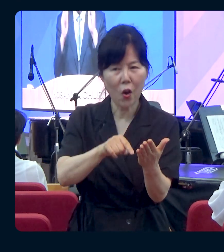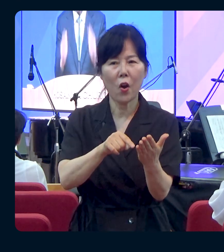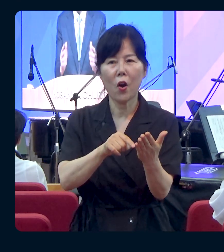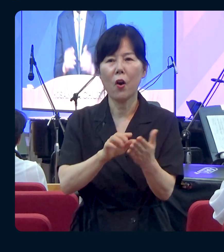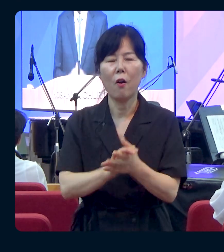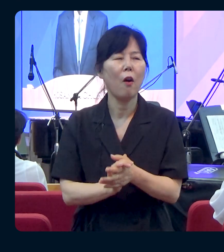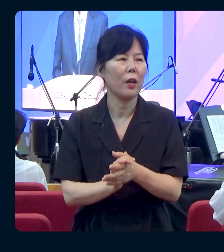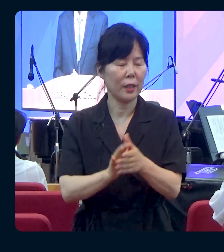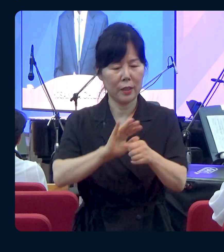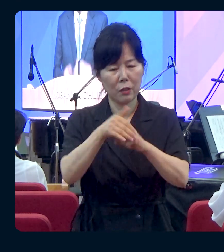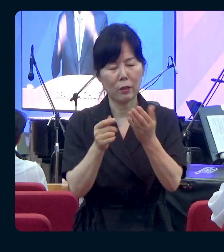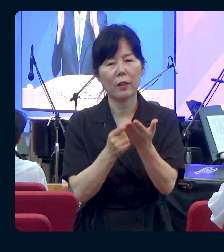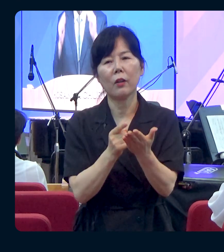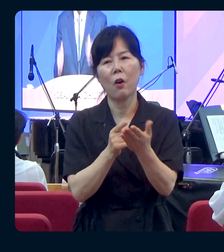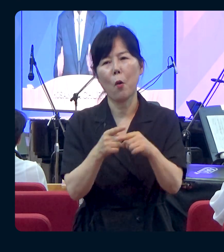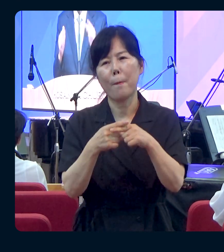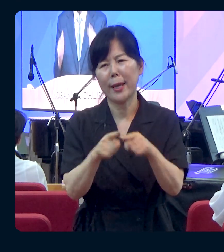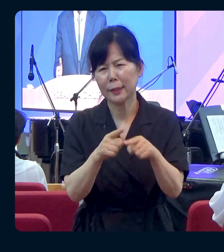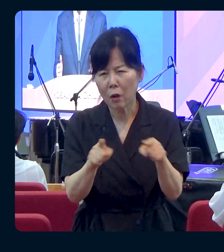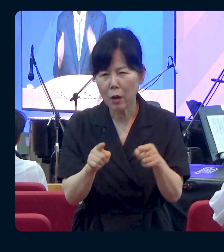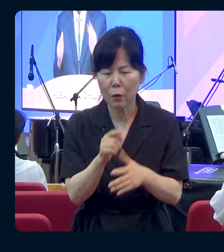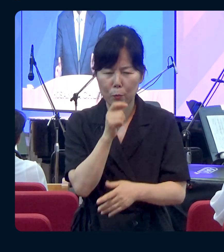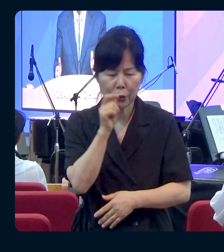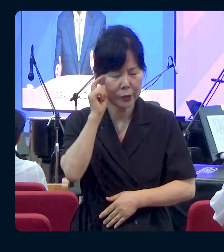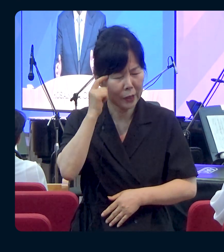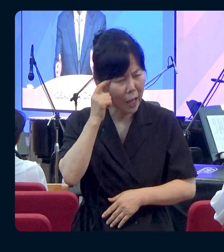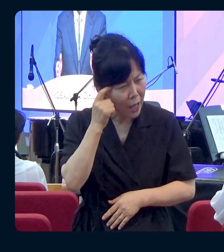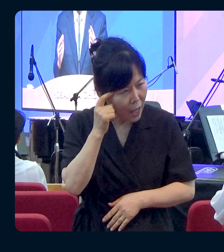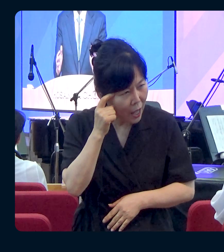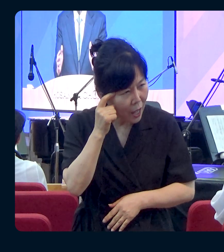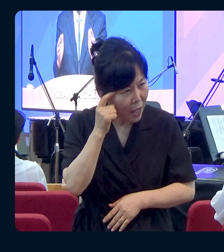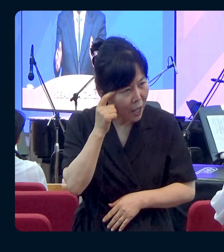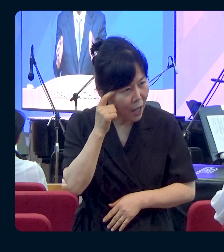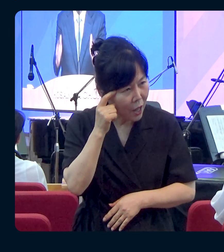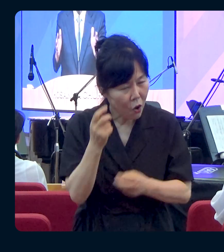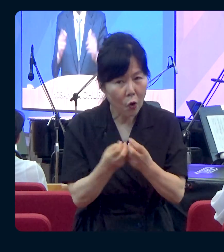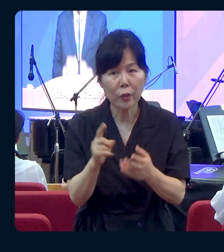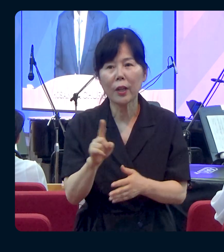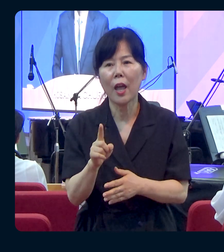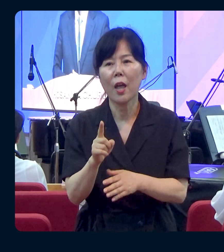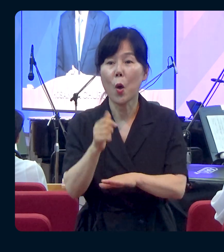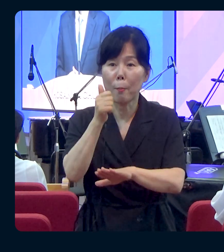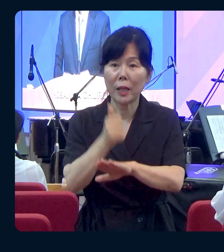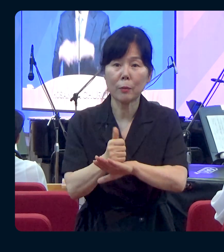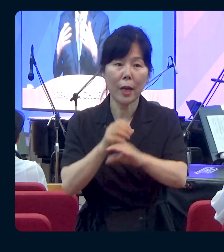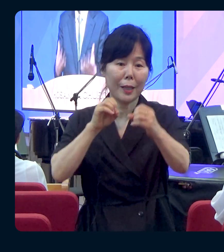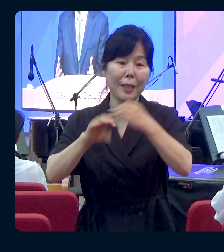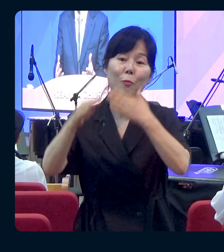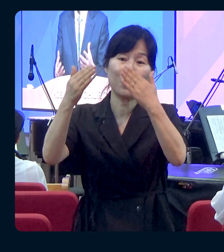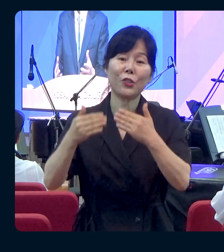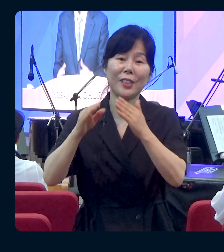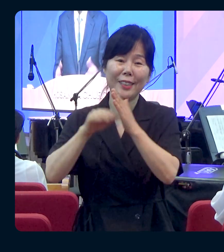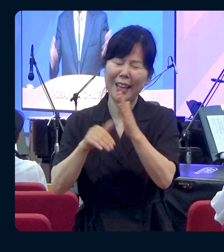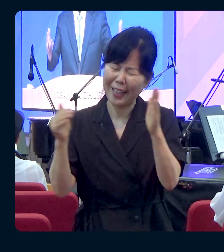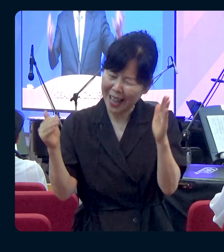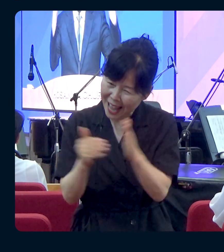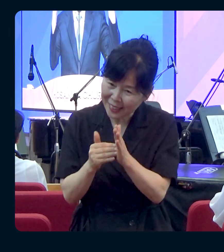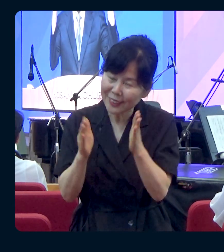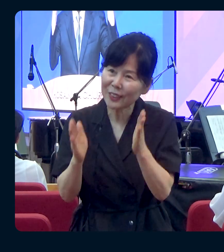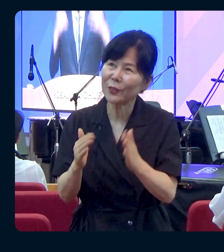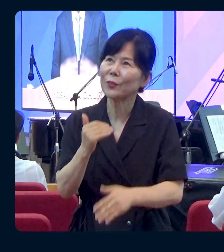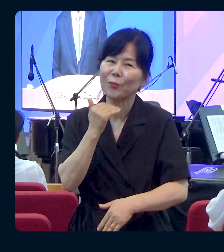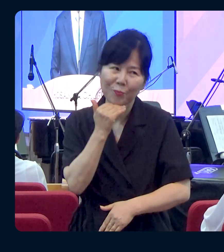말씀을 해석하고 그리고 묵상을 했습니다. 언제까지? 답을 주실 때까지. 계속 읽으면서 하다 보면